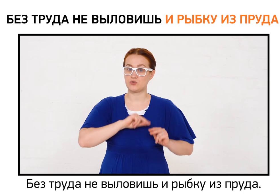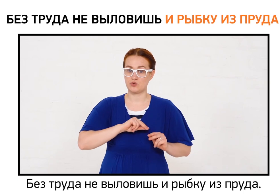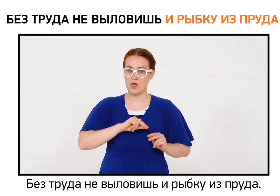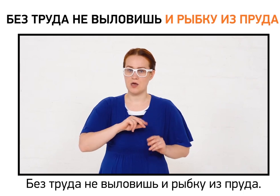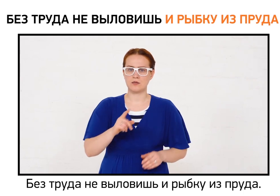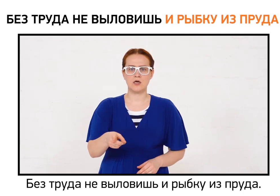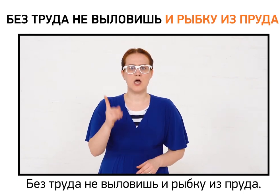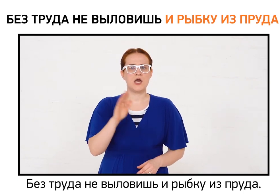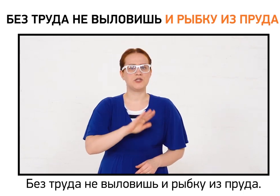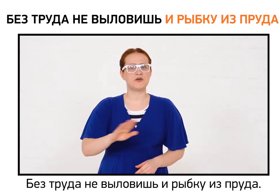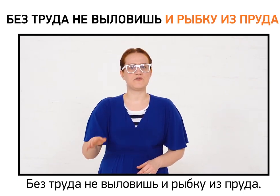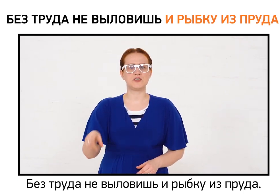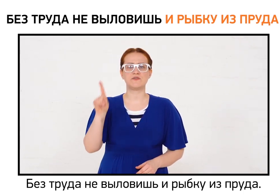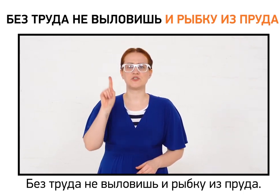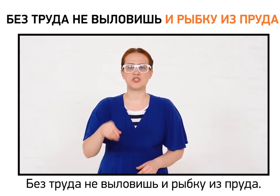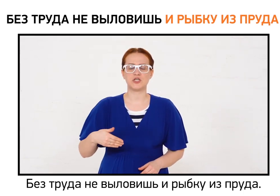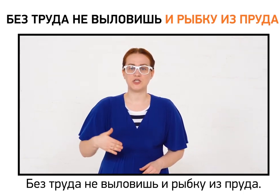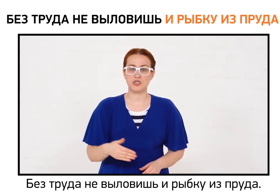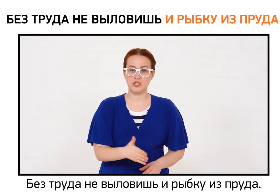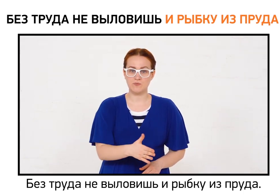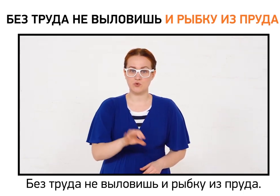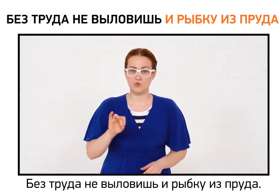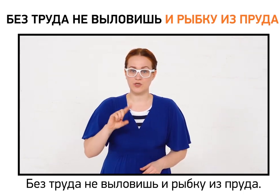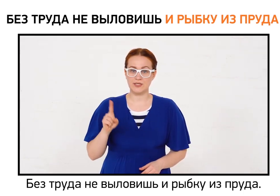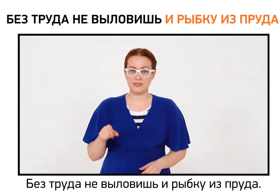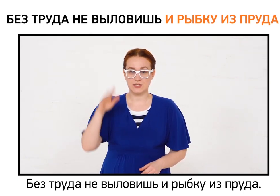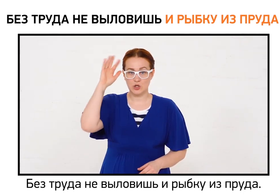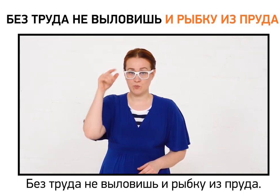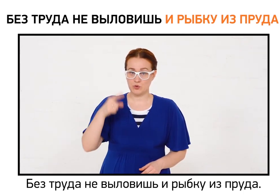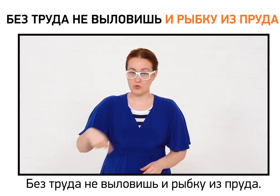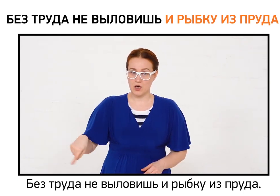Без труда не выловишь и рыбку из пруда.